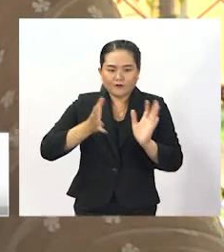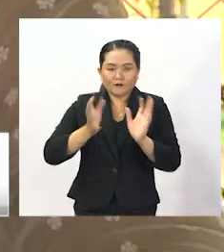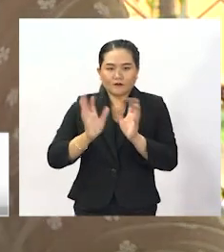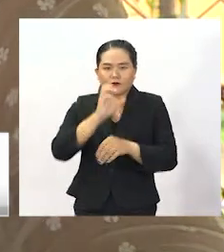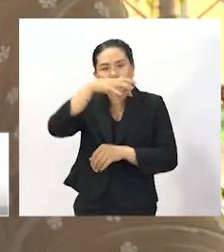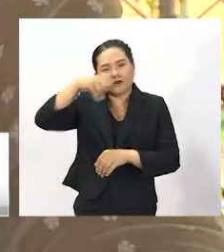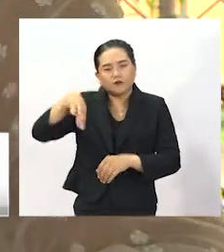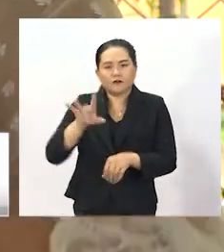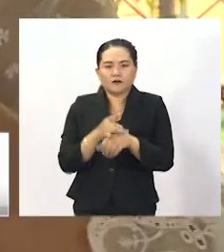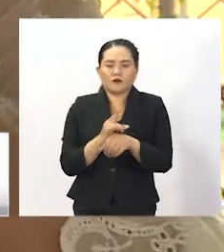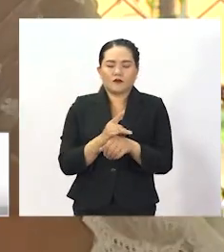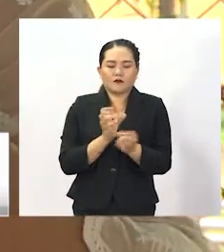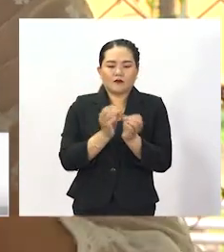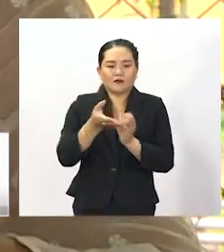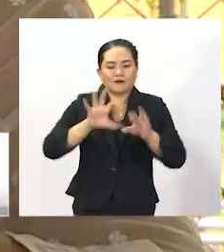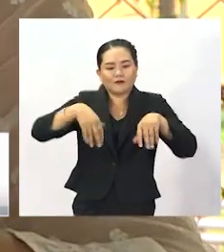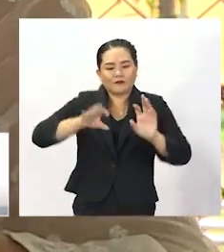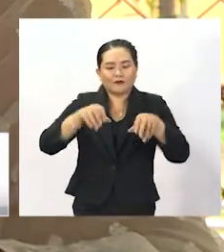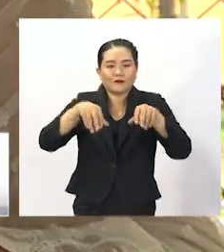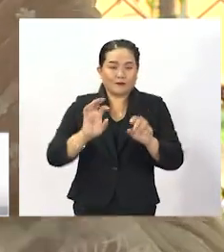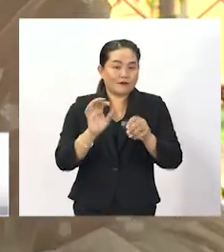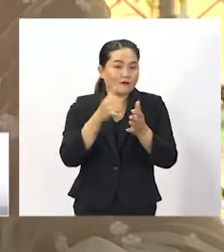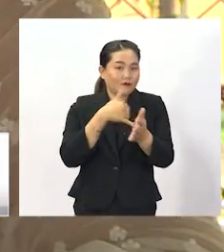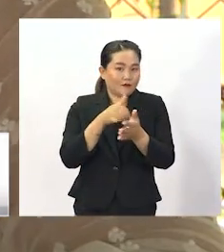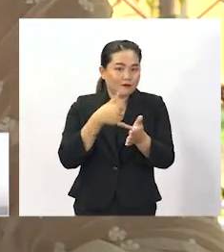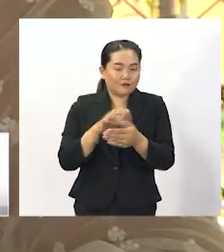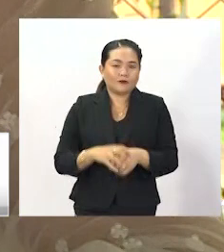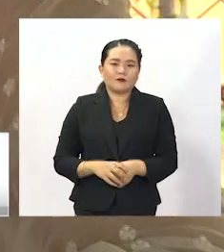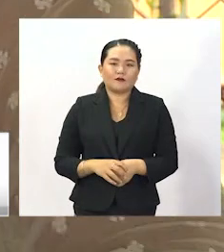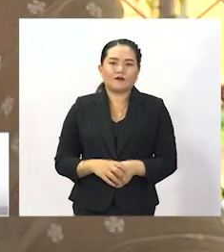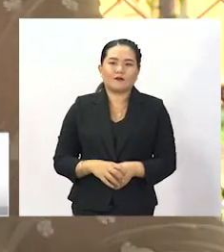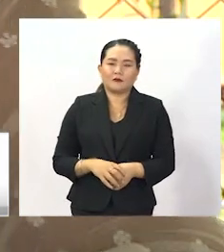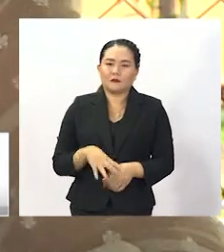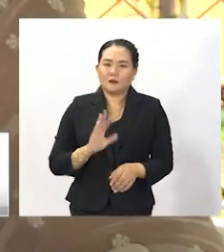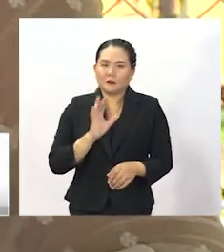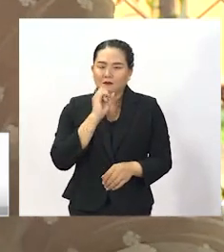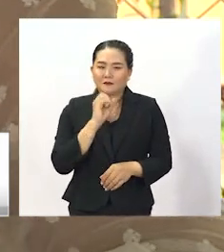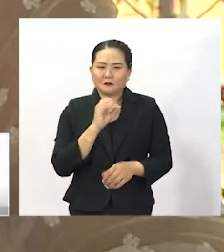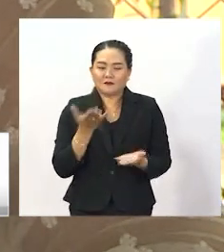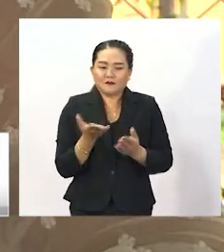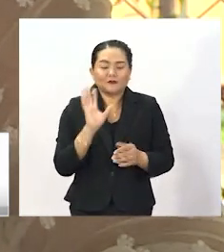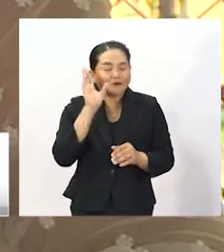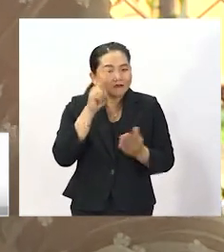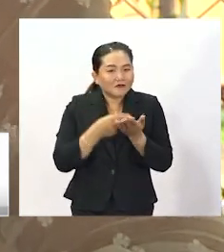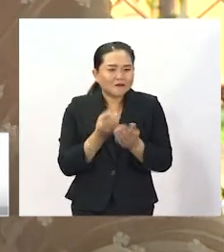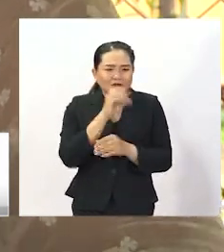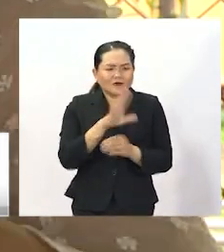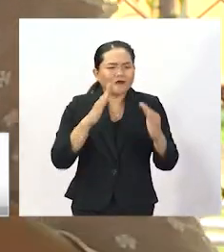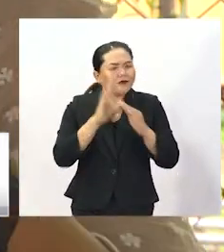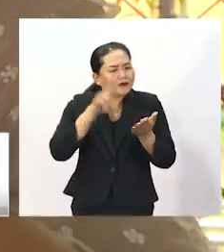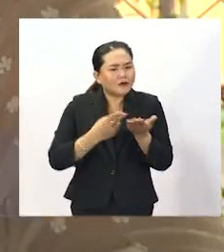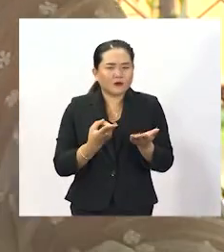មកអនុវត្តរាល់ថ្ងៃយូរយូរដៃខ្ញុំវារៀងរស់រវើកអាចធ្វើបាន មានរៀងលាក់បាំងផ្ទះទៀត ដោយសារតាមានអារម្មណ៍